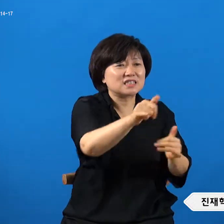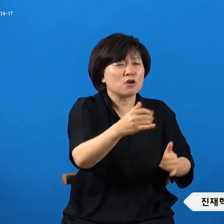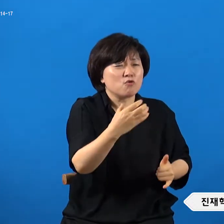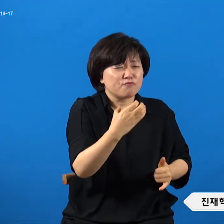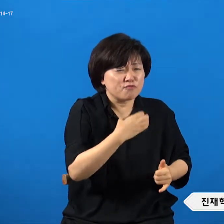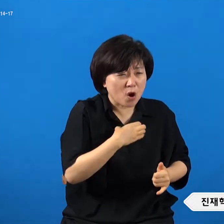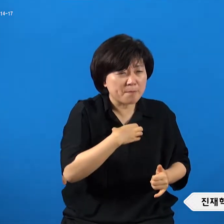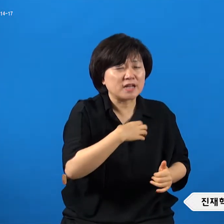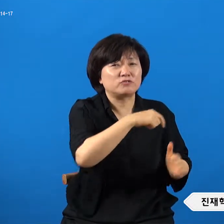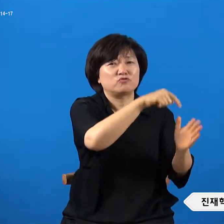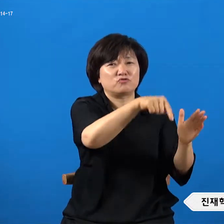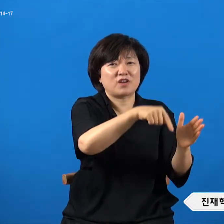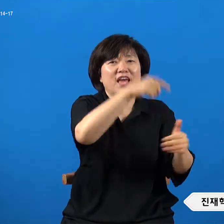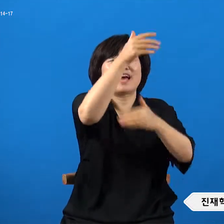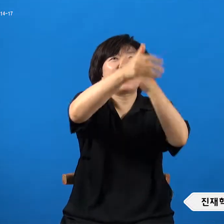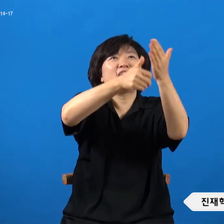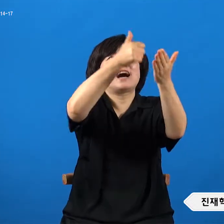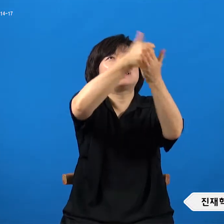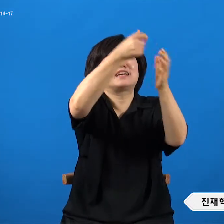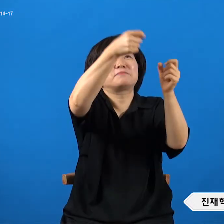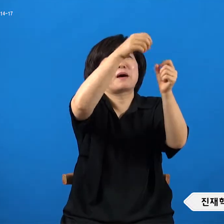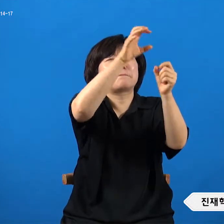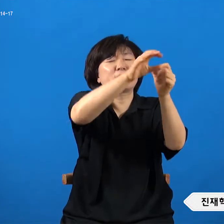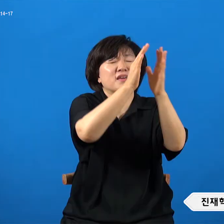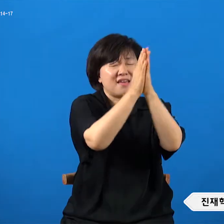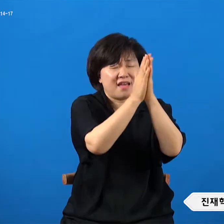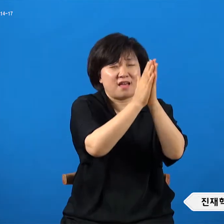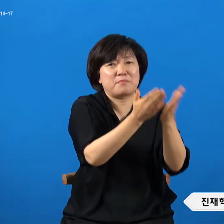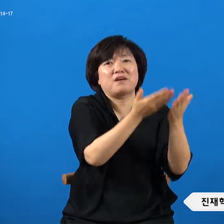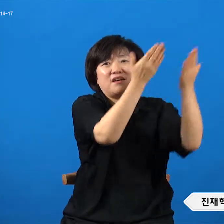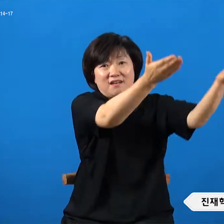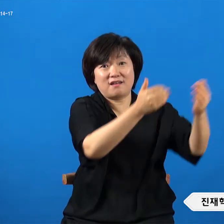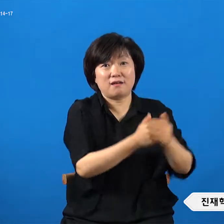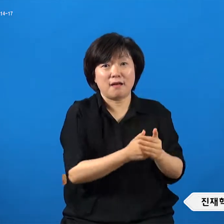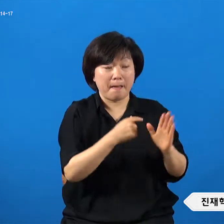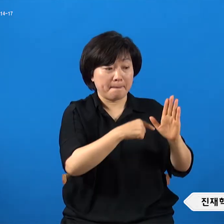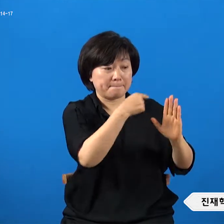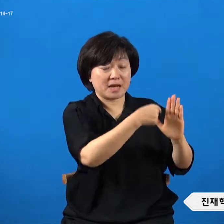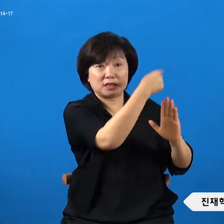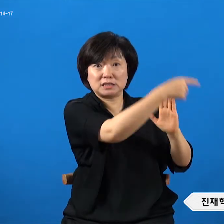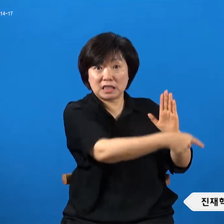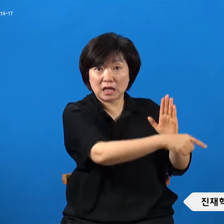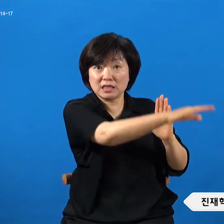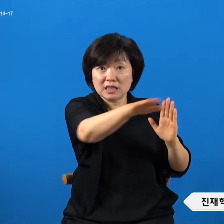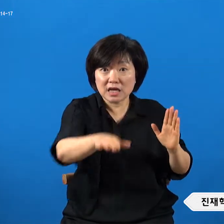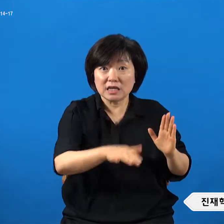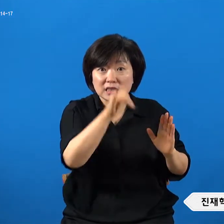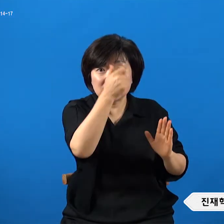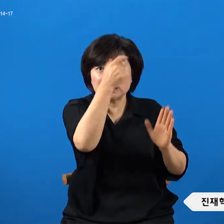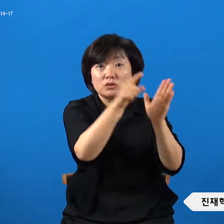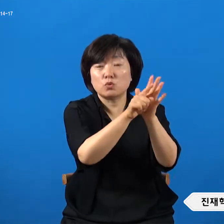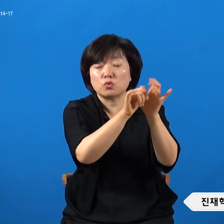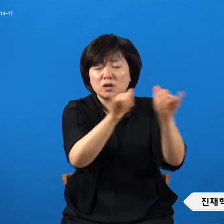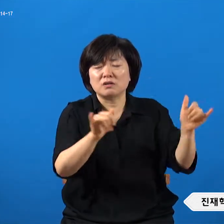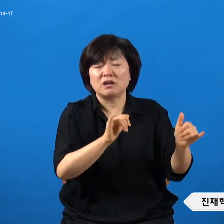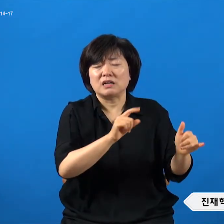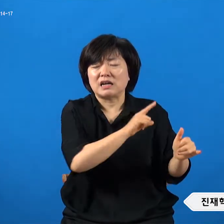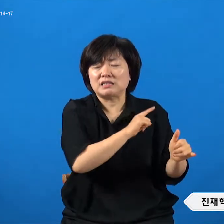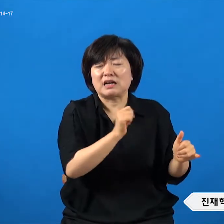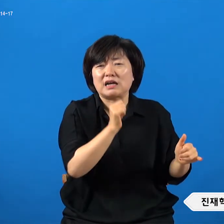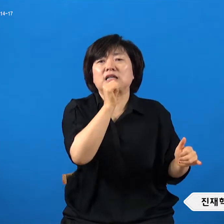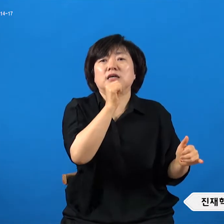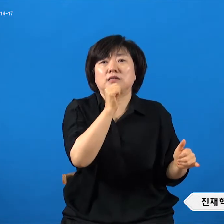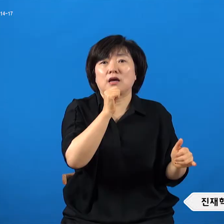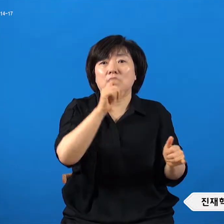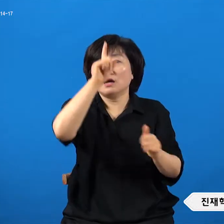가장 위험함 가운데 하나님 앞에 나옵니다. 파키스탄의 크리스찬들은 가장 가난한 사람들입니다.